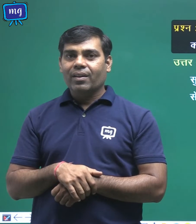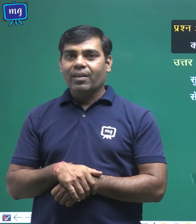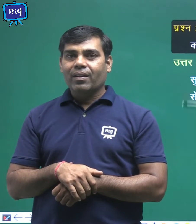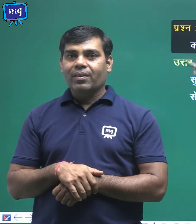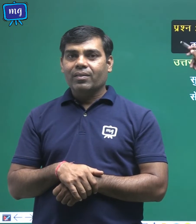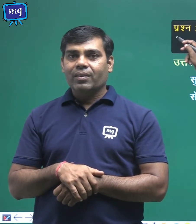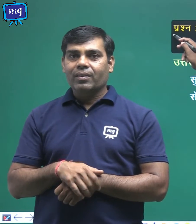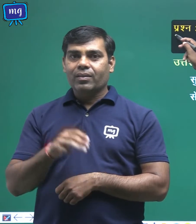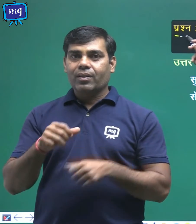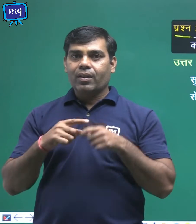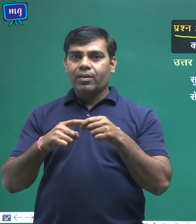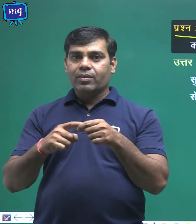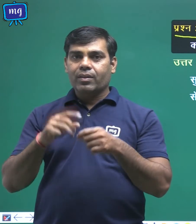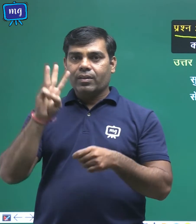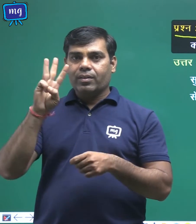प्रश्न 3,